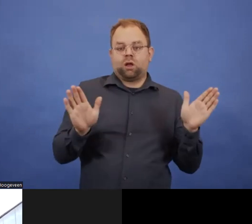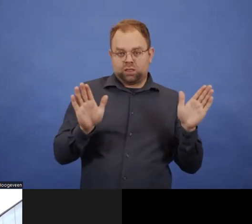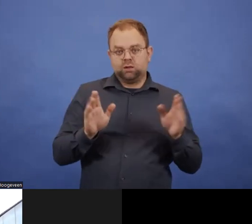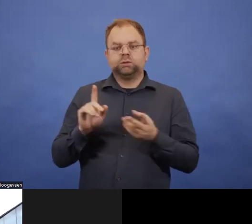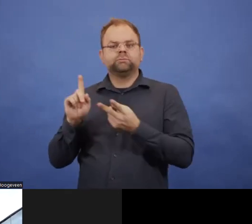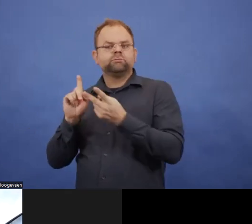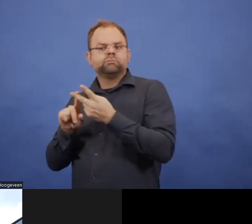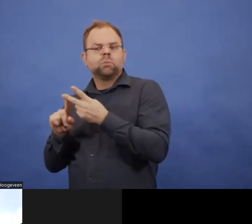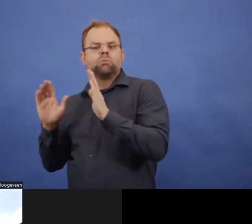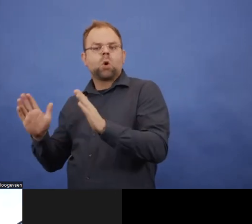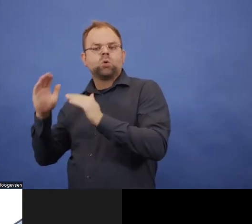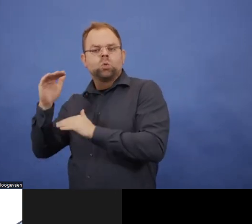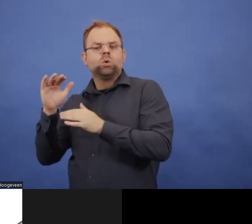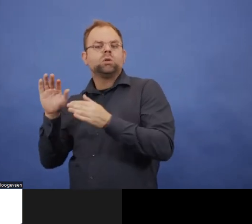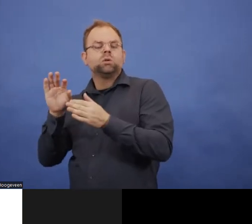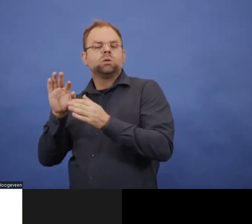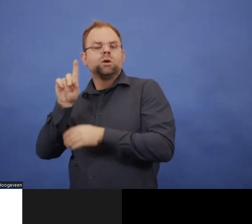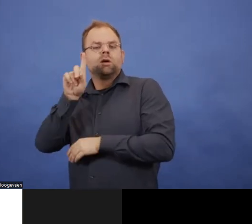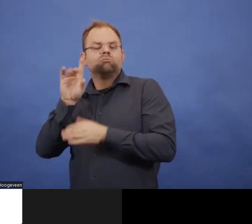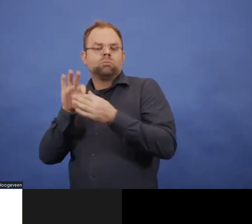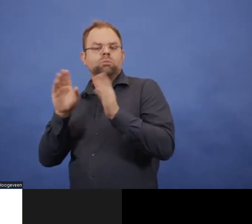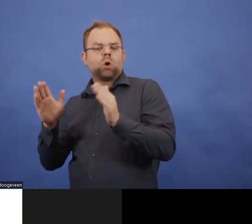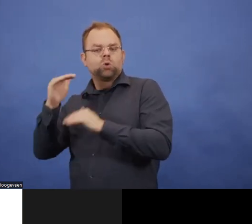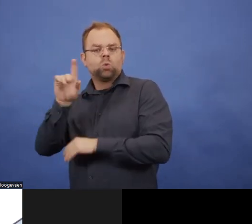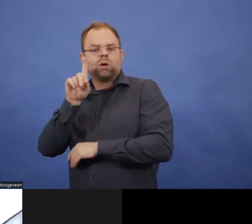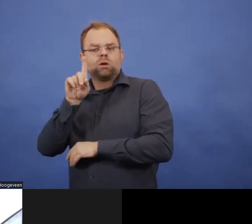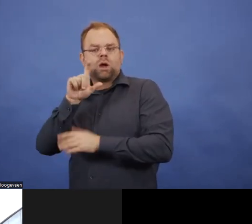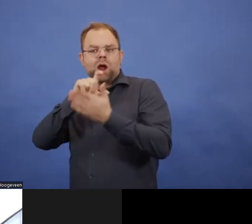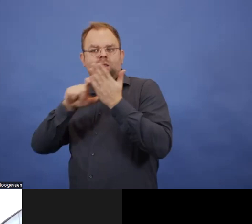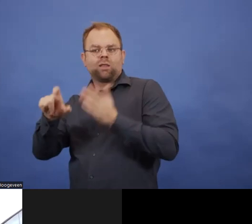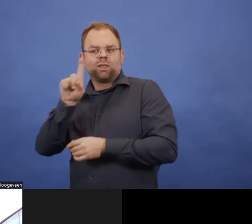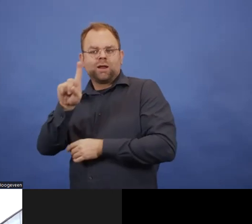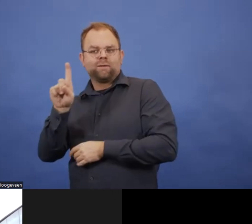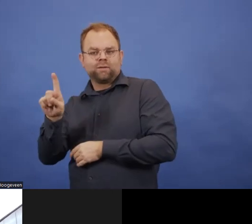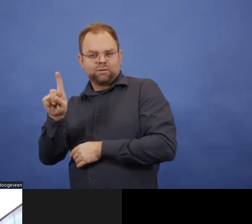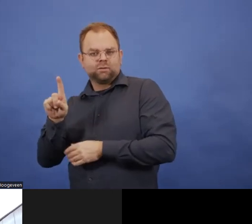que bajo el mismo proyecto